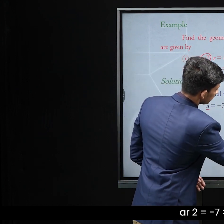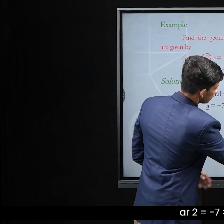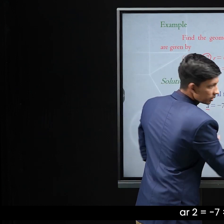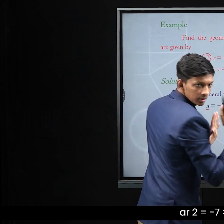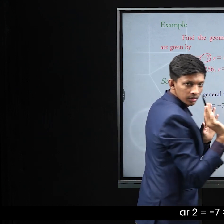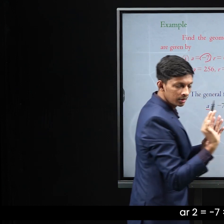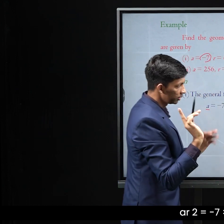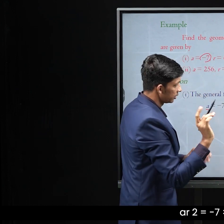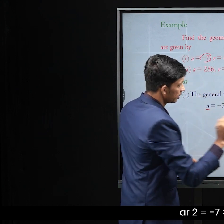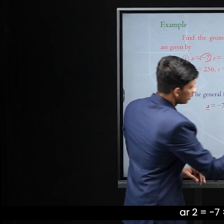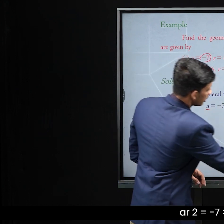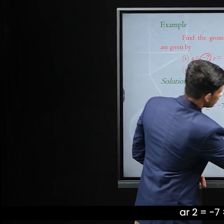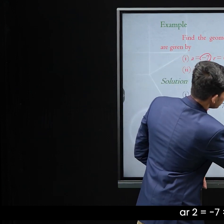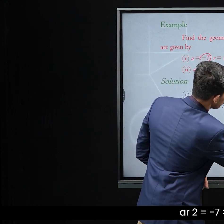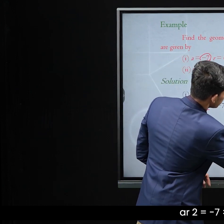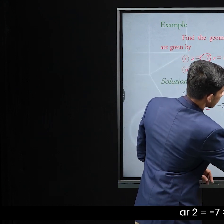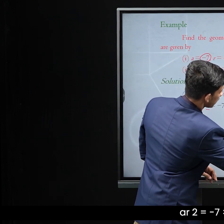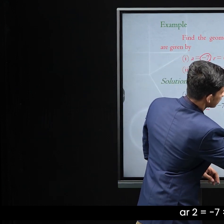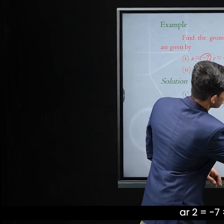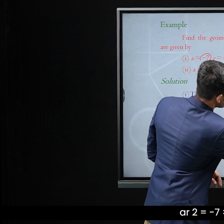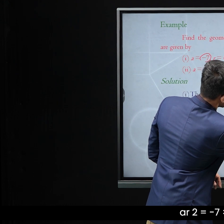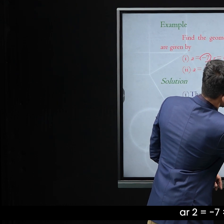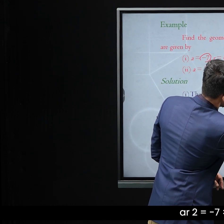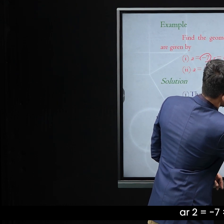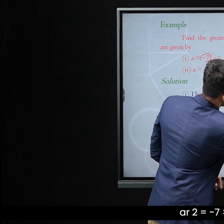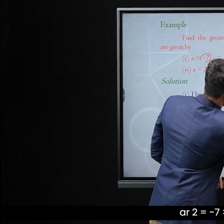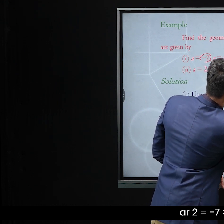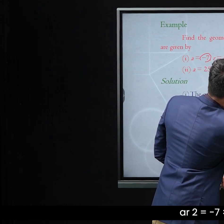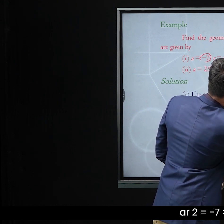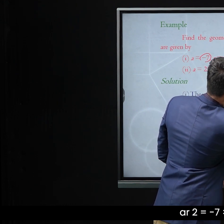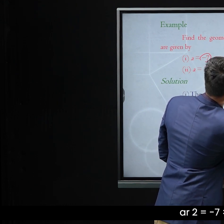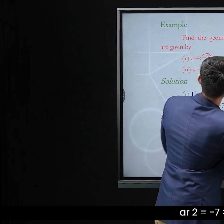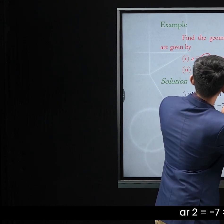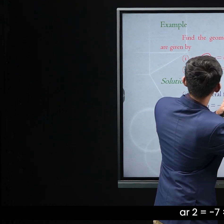AR 2 ಈಕ್ವಲ್ ಟು -7 ಇಂಟು 62 ಈಕ್ವಲ್ ಟು